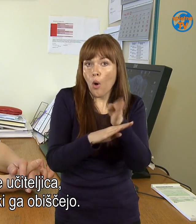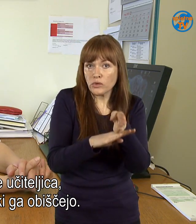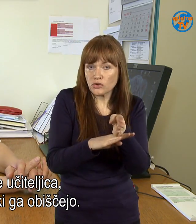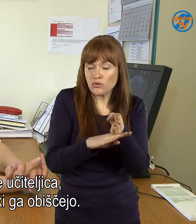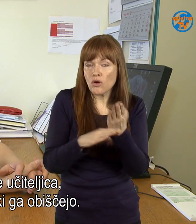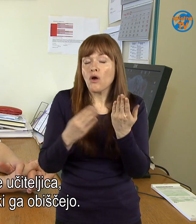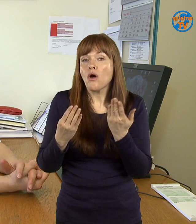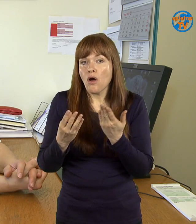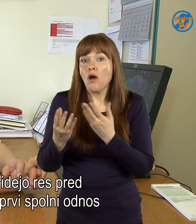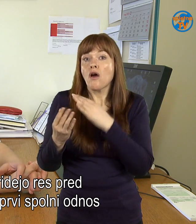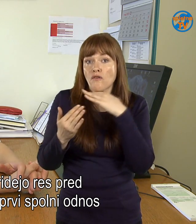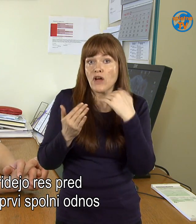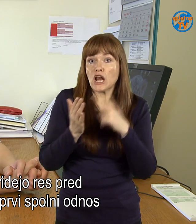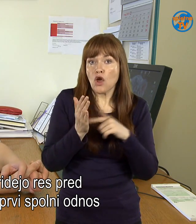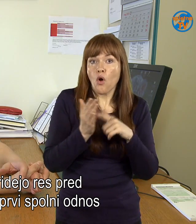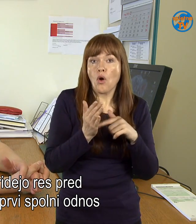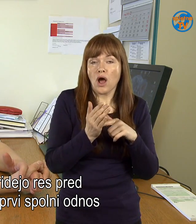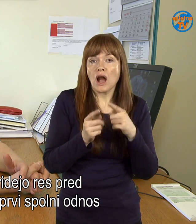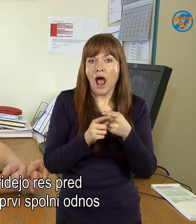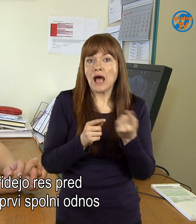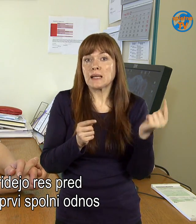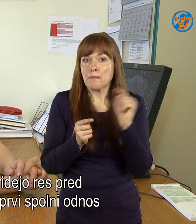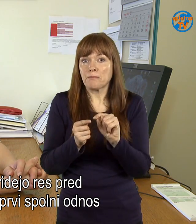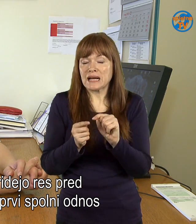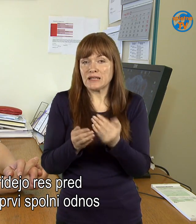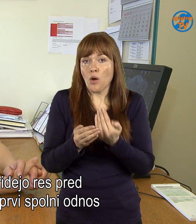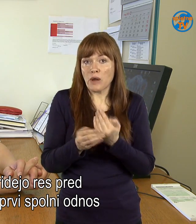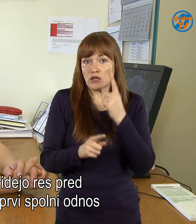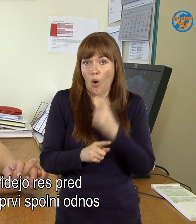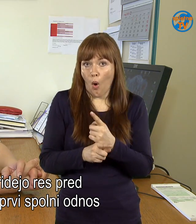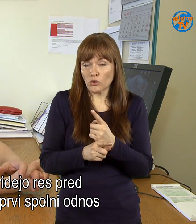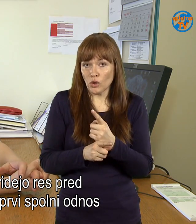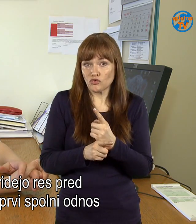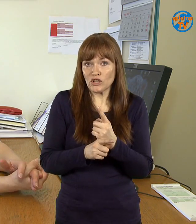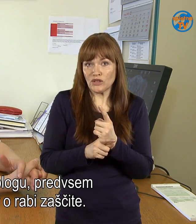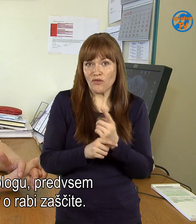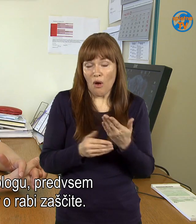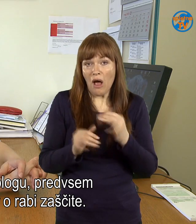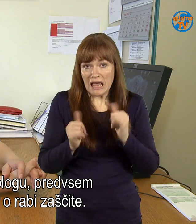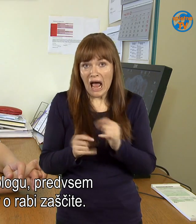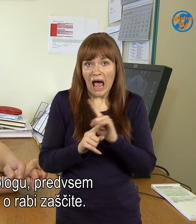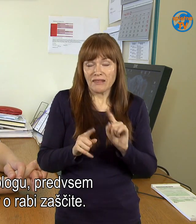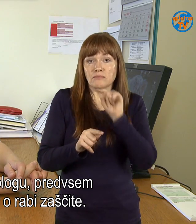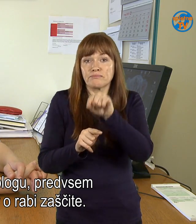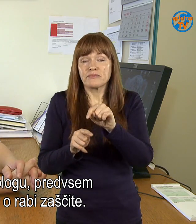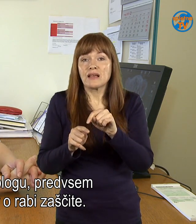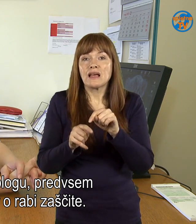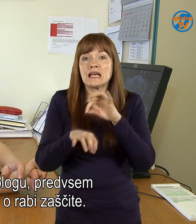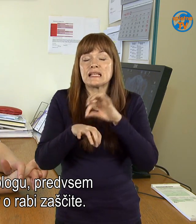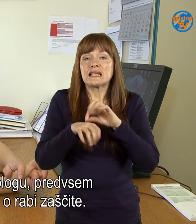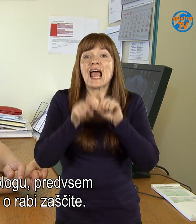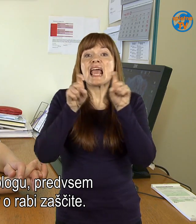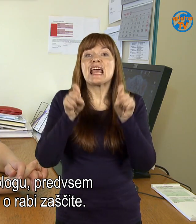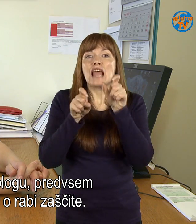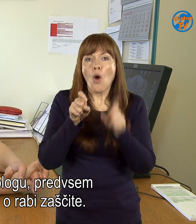obiščejo. Pogosto pa pridejo res pred odločitvijo za prvi spolni odnos tudi k ginekologu, predvsem na